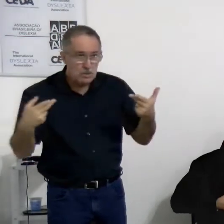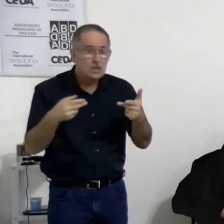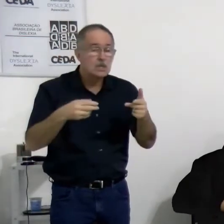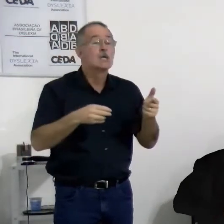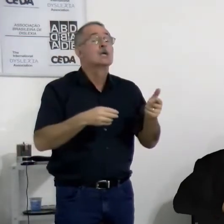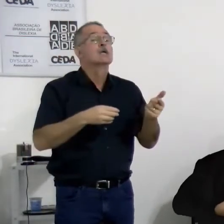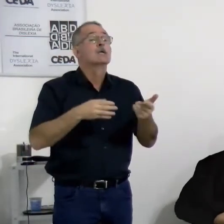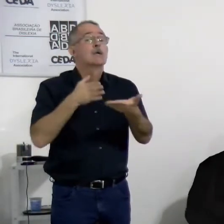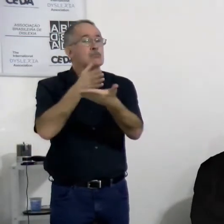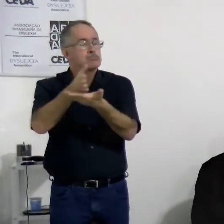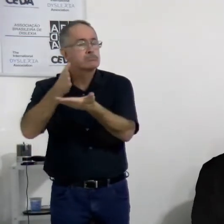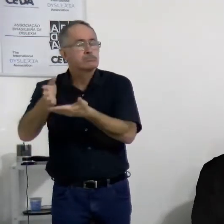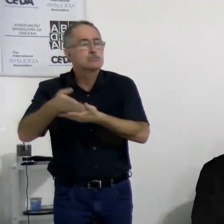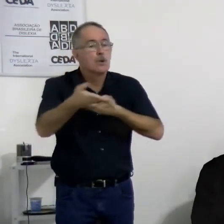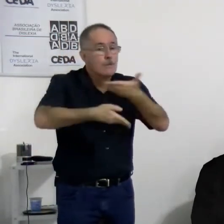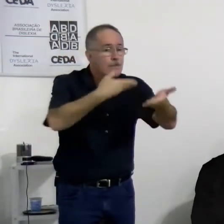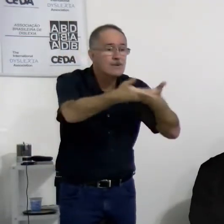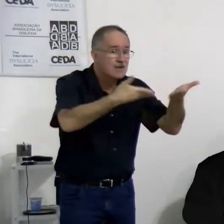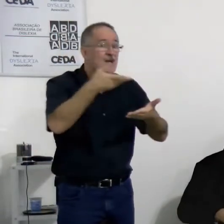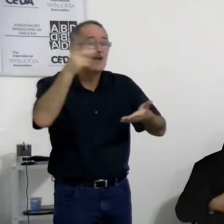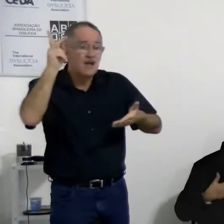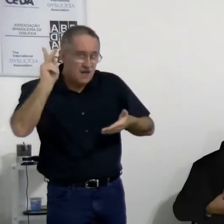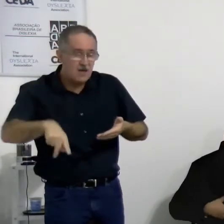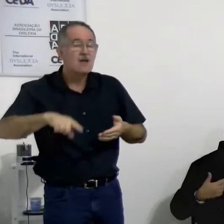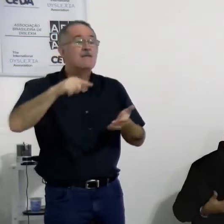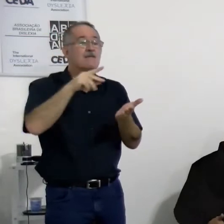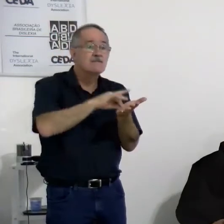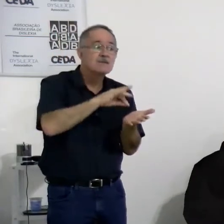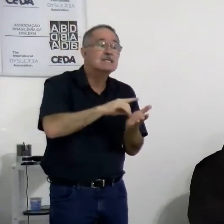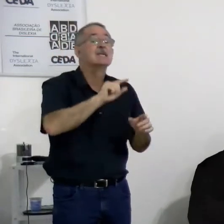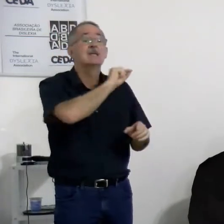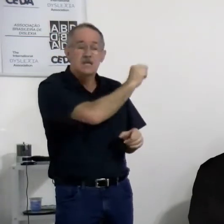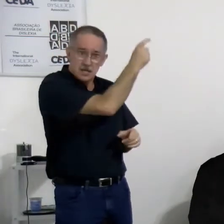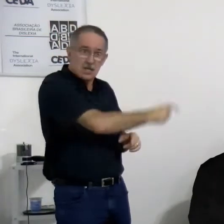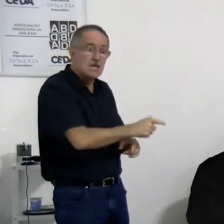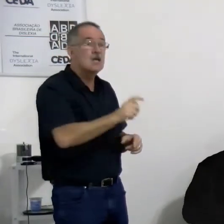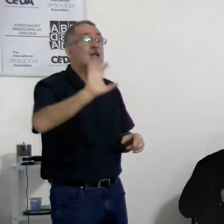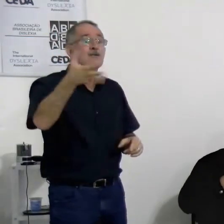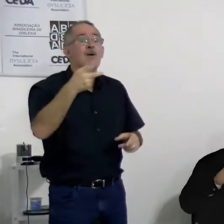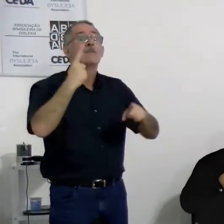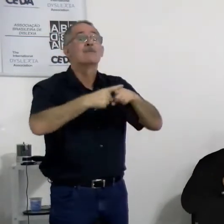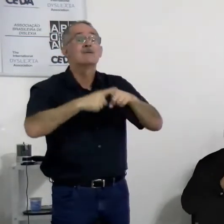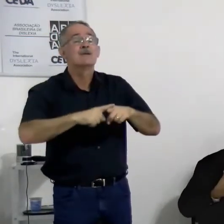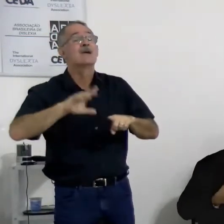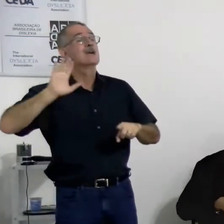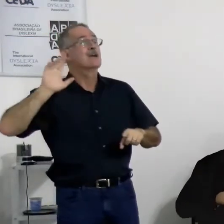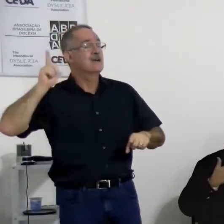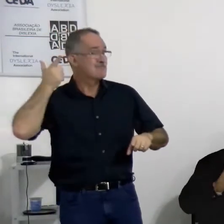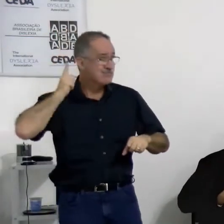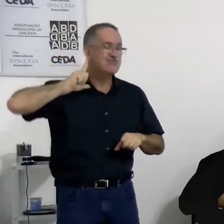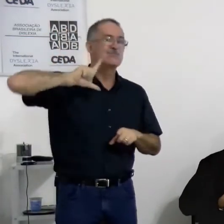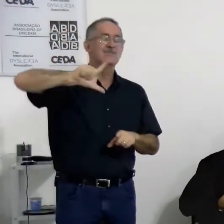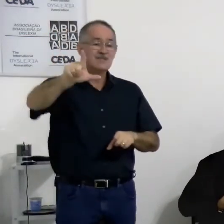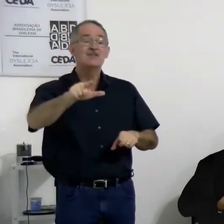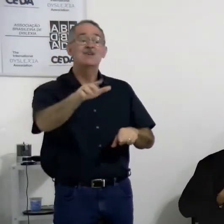elas vêm diretamente da experiência dele de tentar obter sucesso com essas crianças e esses pacientes. E